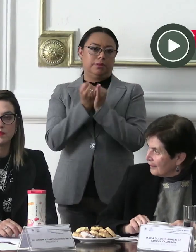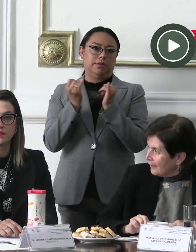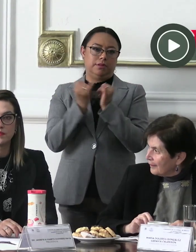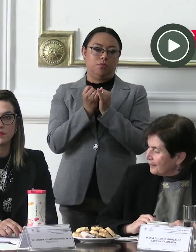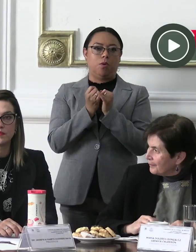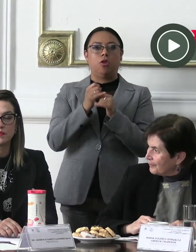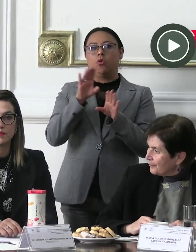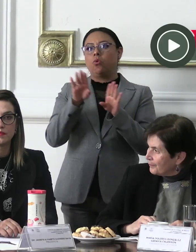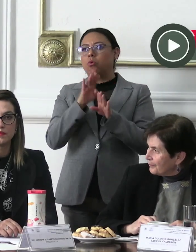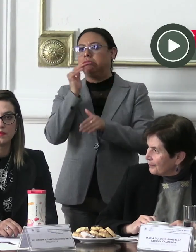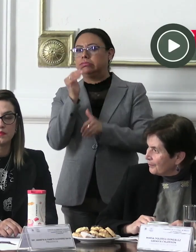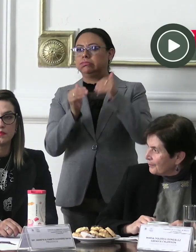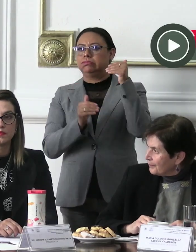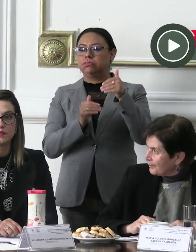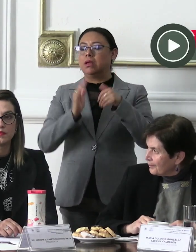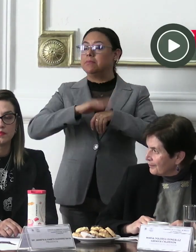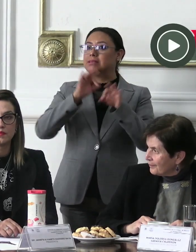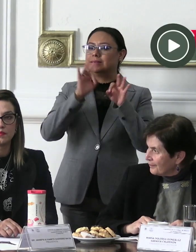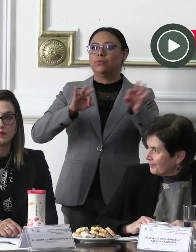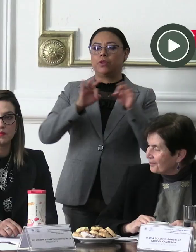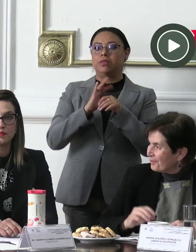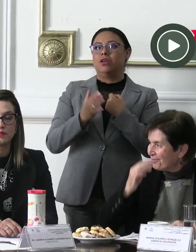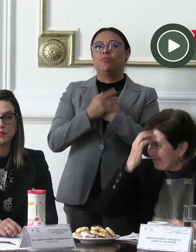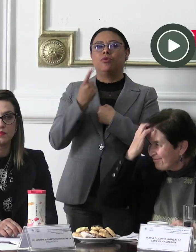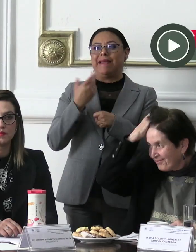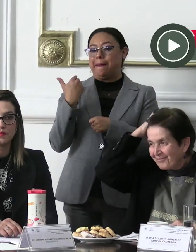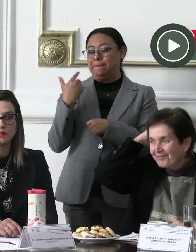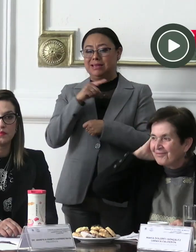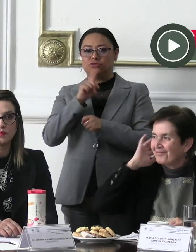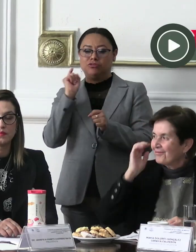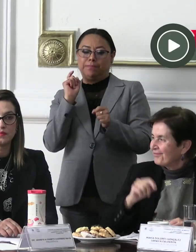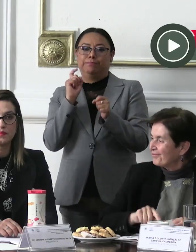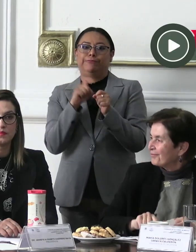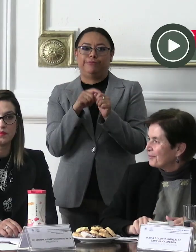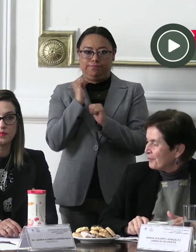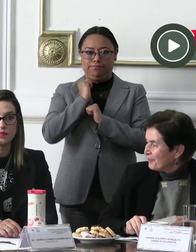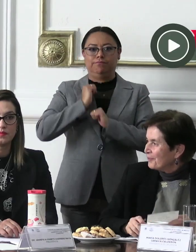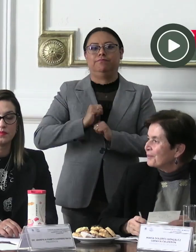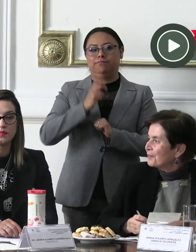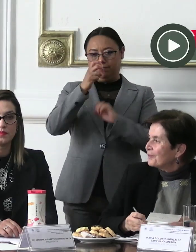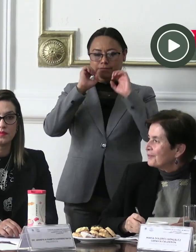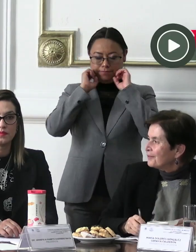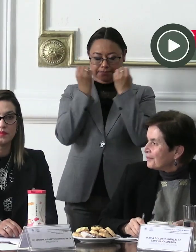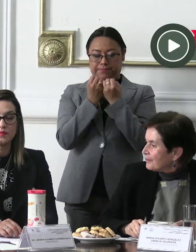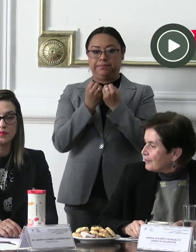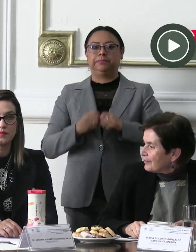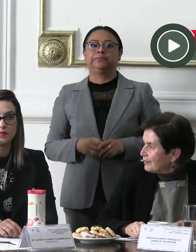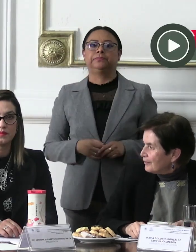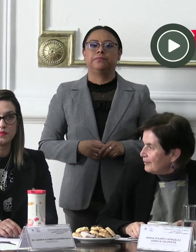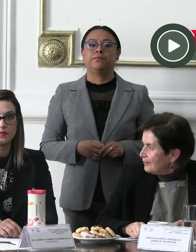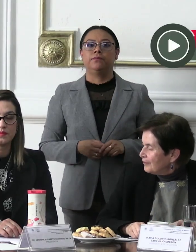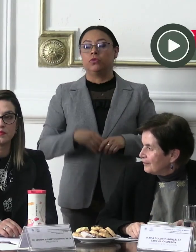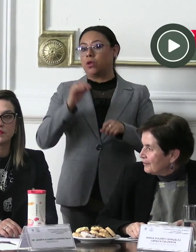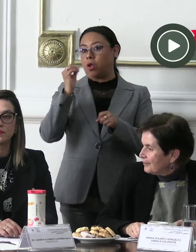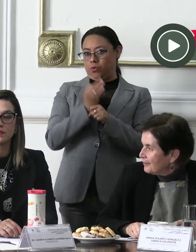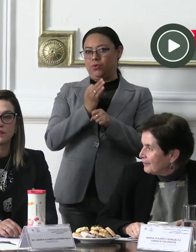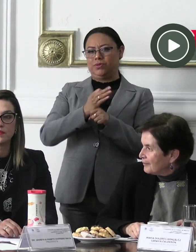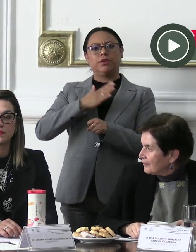de avance, sobre todo porque es muy reciente su incorporación como titular del organismo. En esta oportunidad